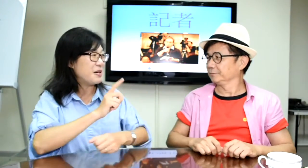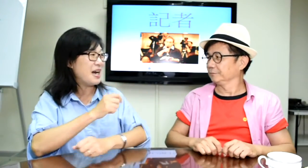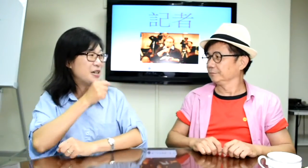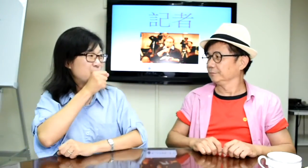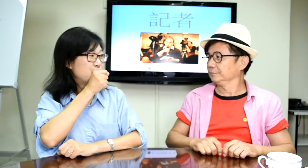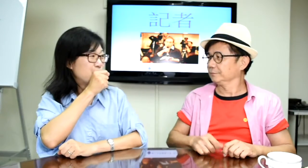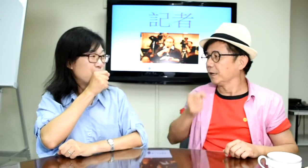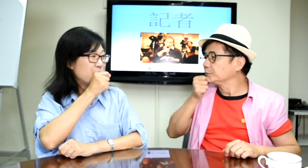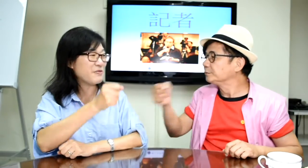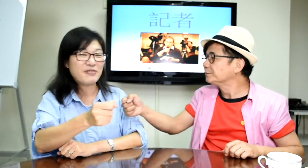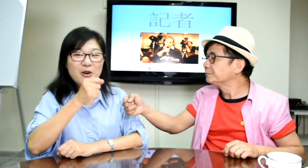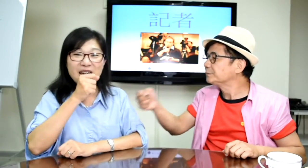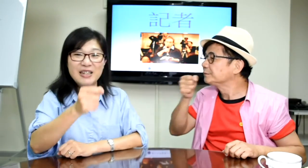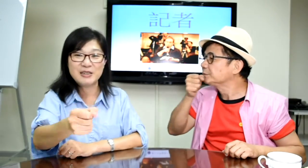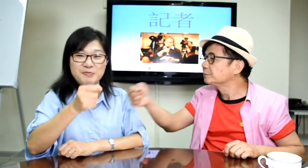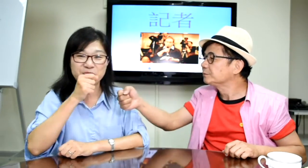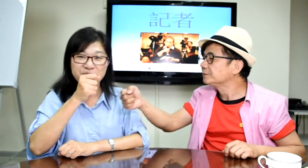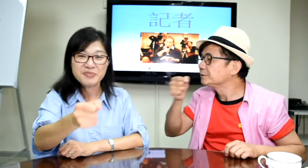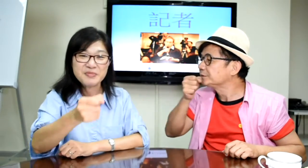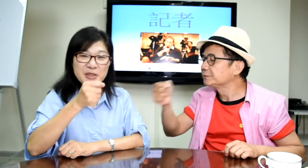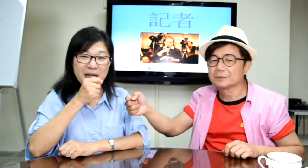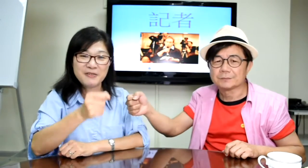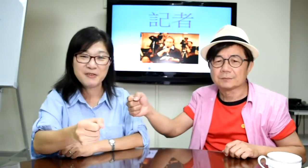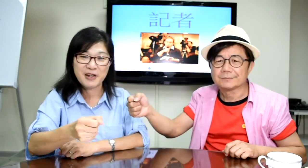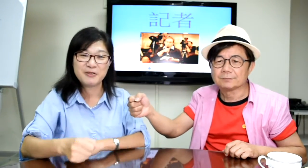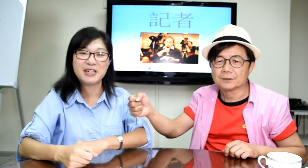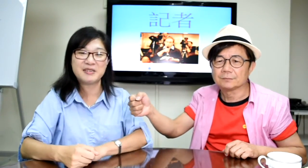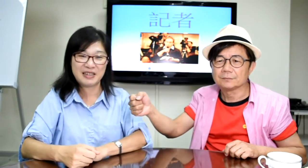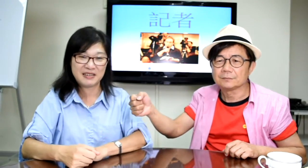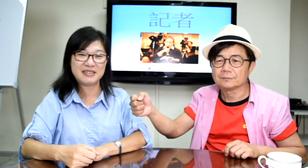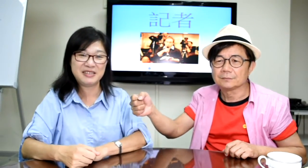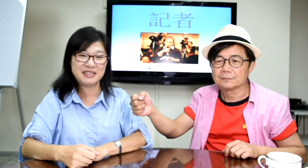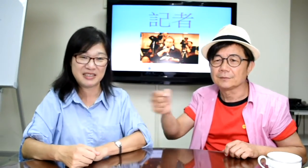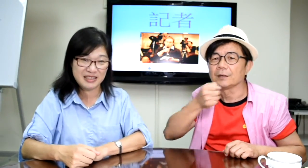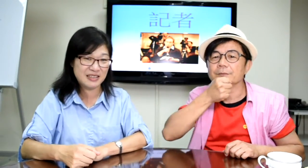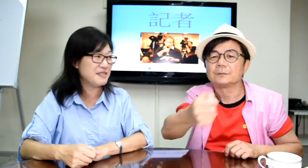样？访问，麦克风访问啊，记者。